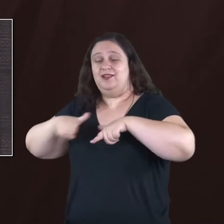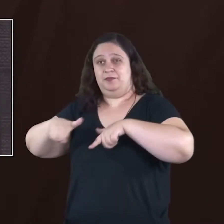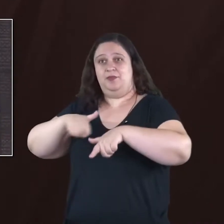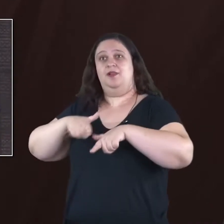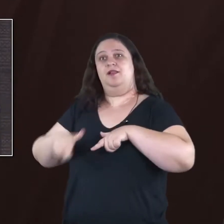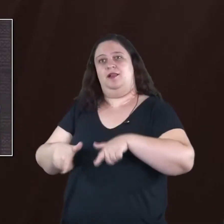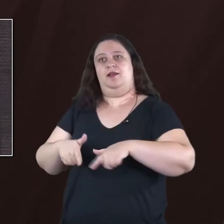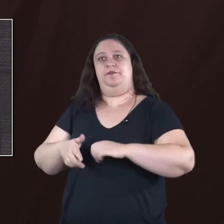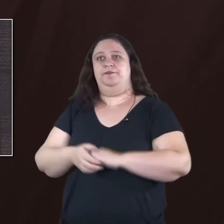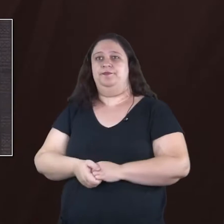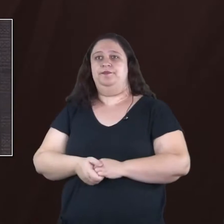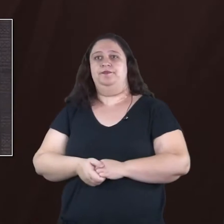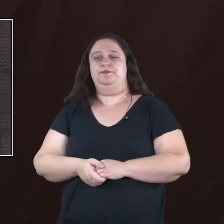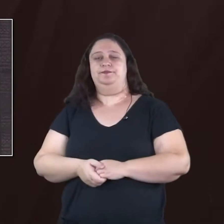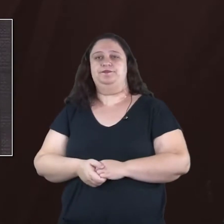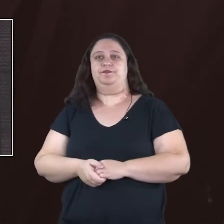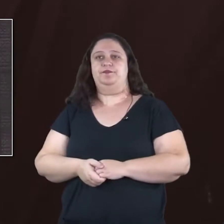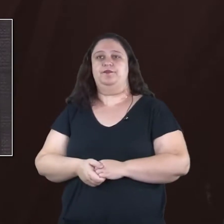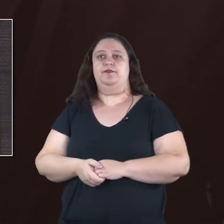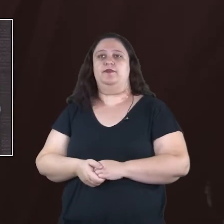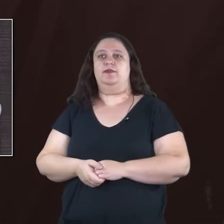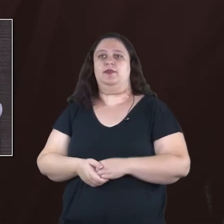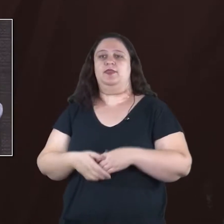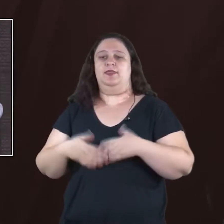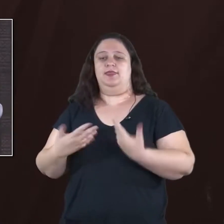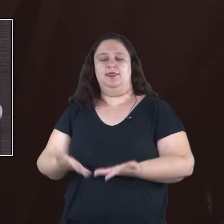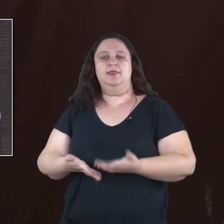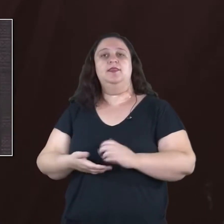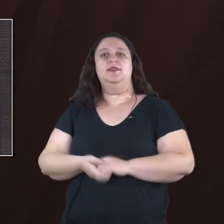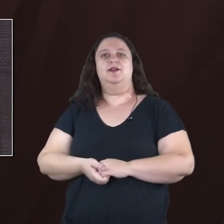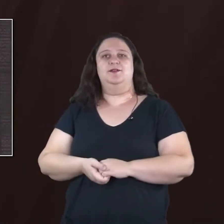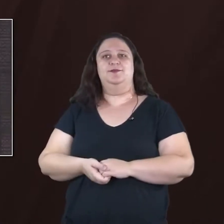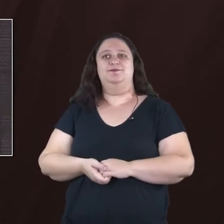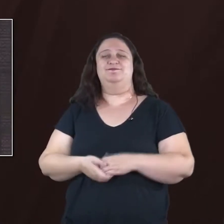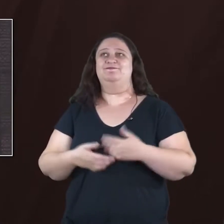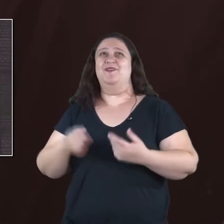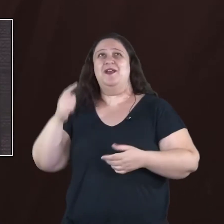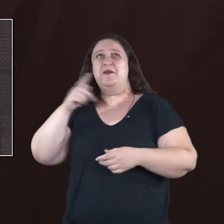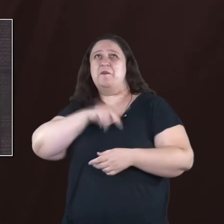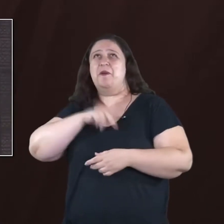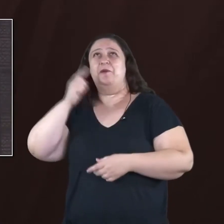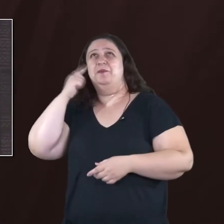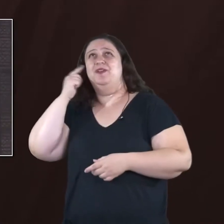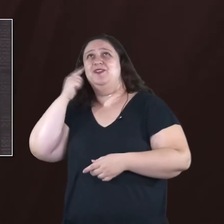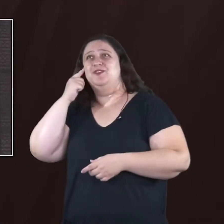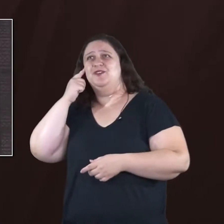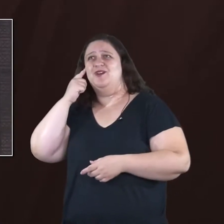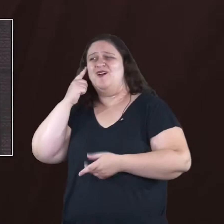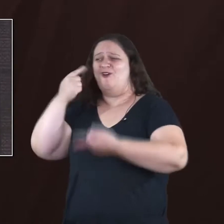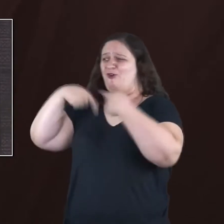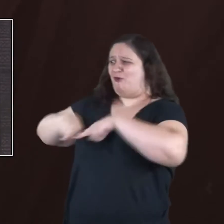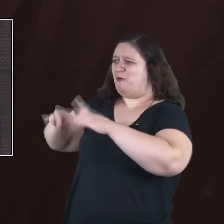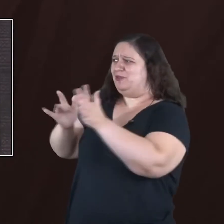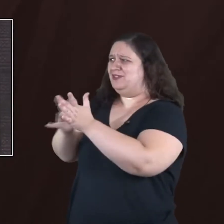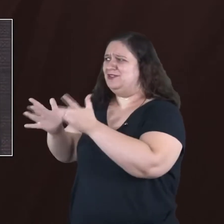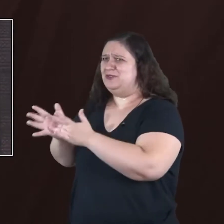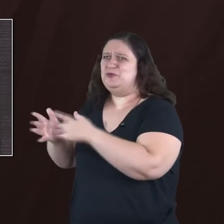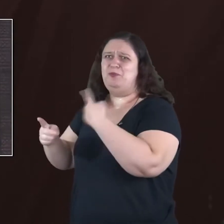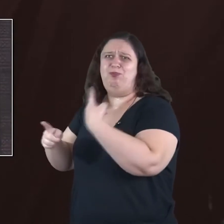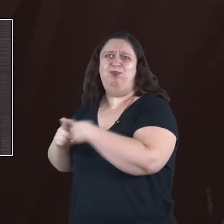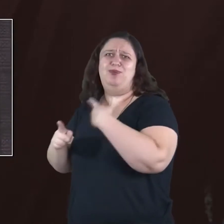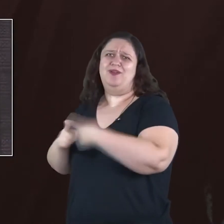ir trabalhar no arado. Então, era bobagem ele continuar lutando, resistindo contra